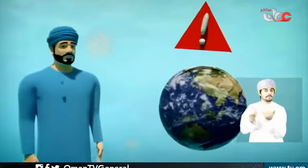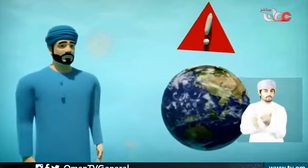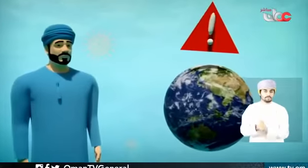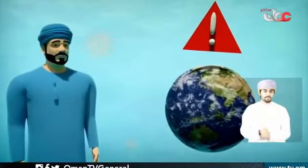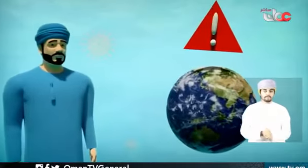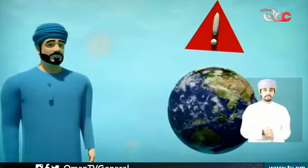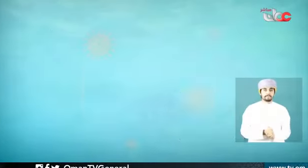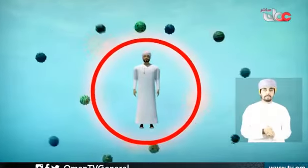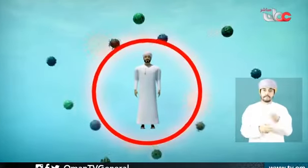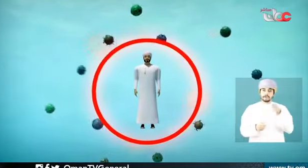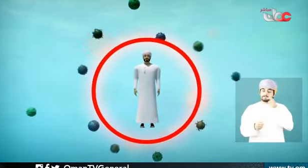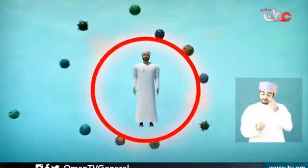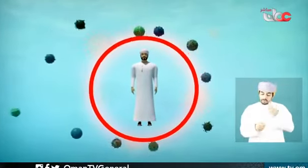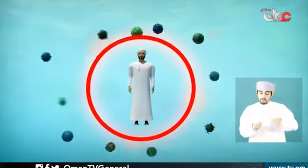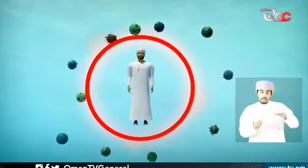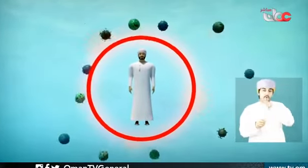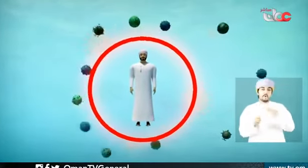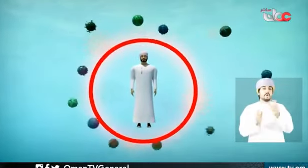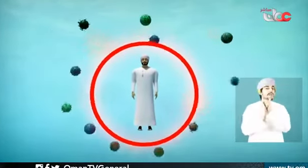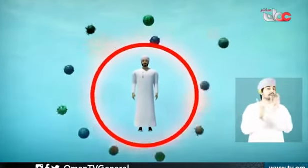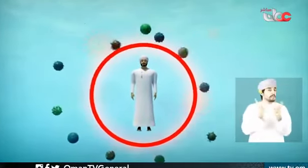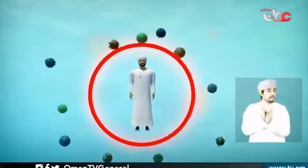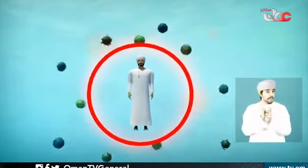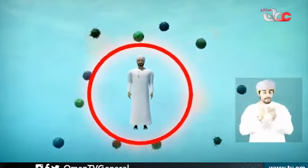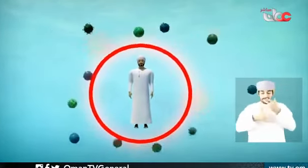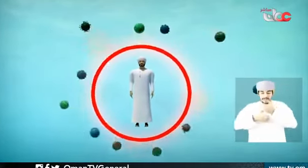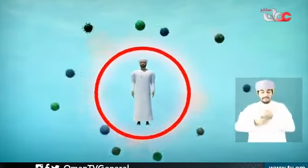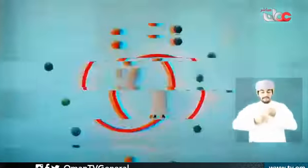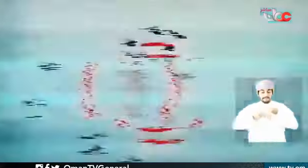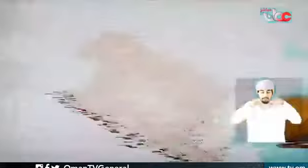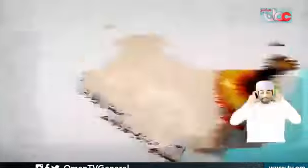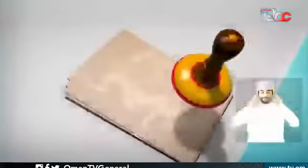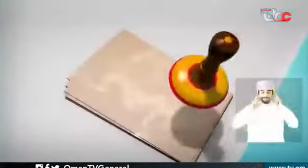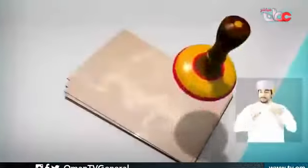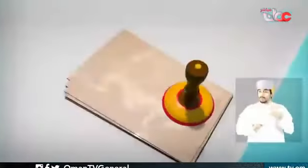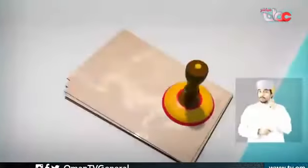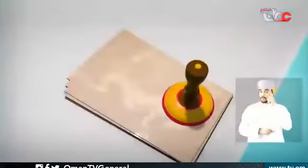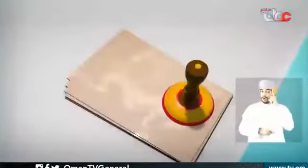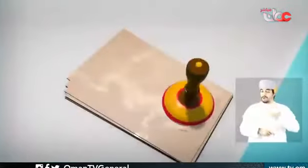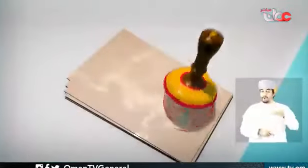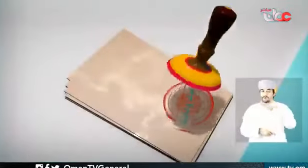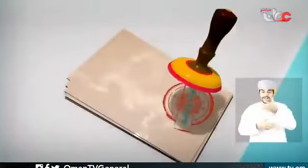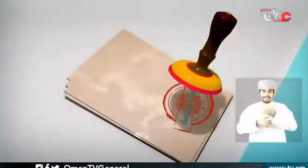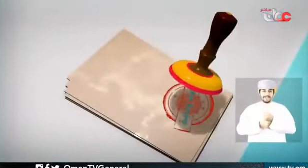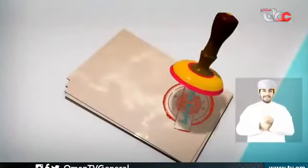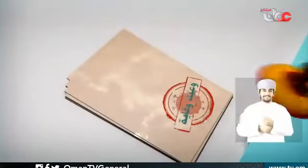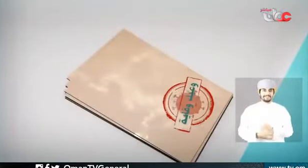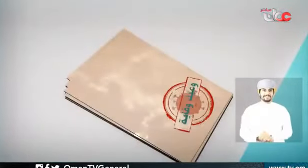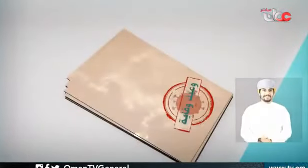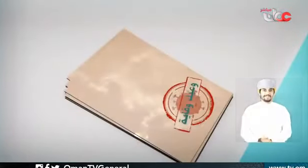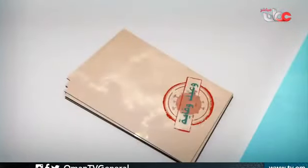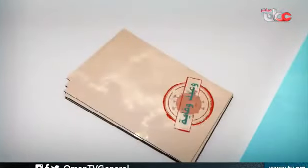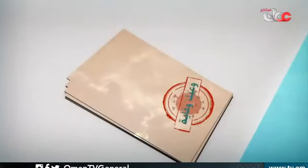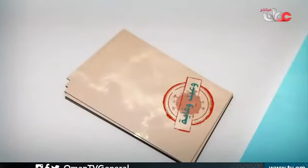للضرورة القصوى، مع الحرص على الأخذ بالإجراءات الوقائية. وعيك وقاية.